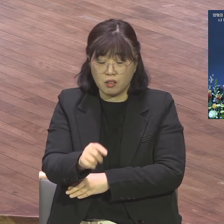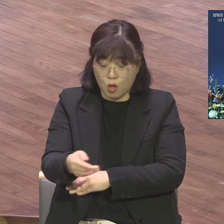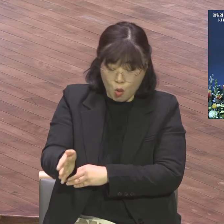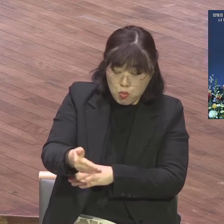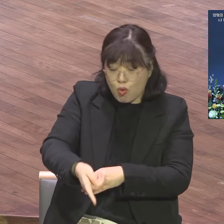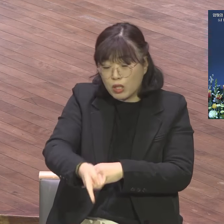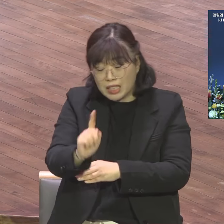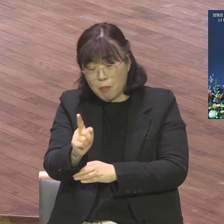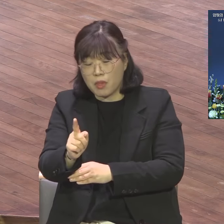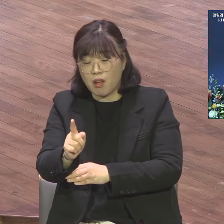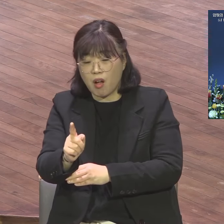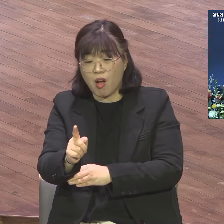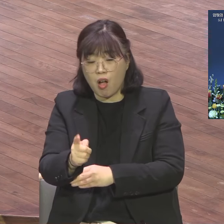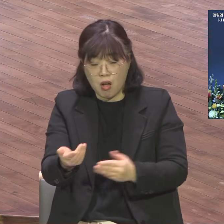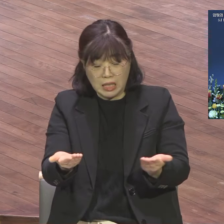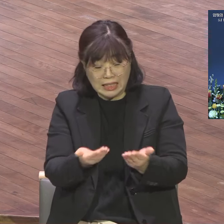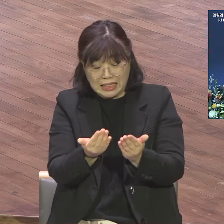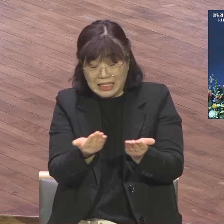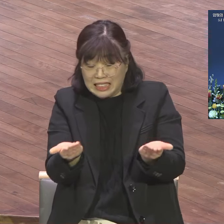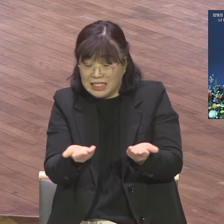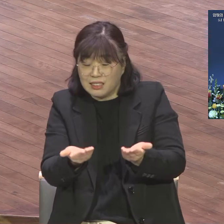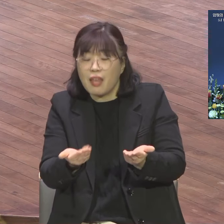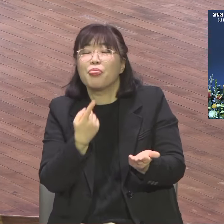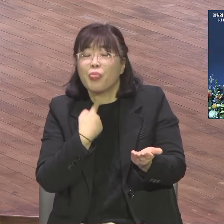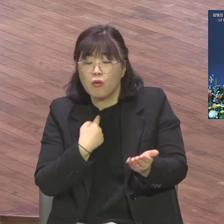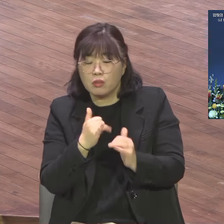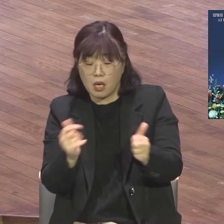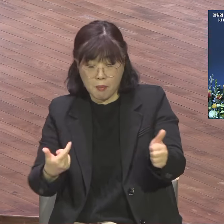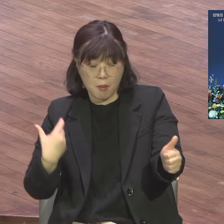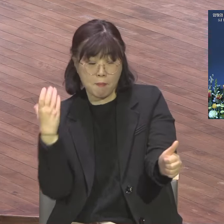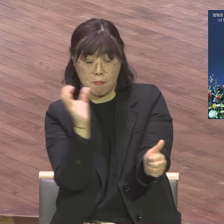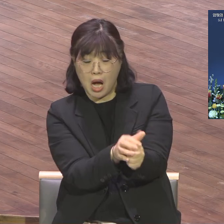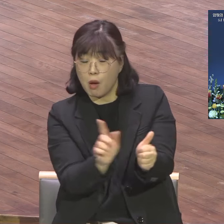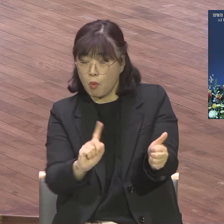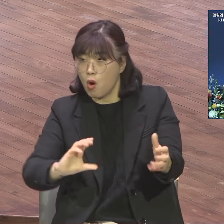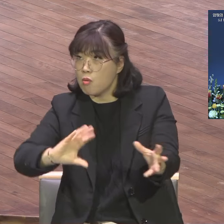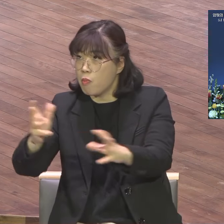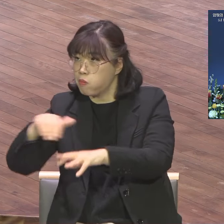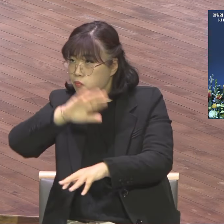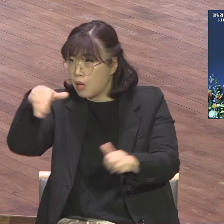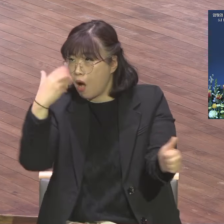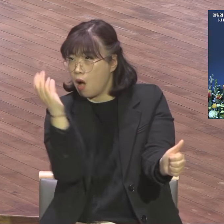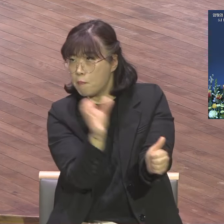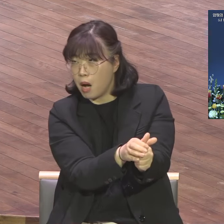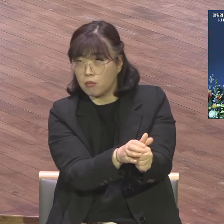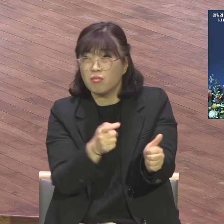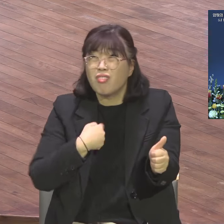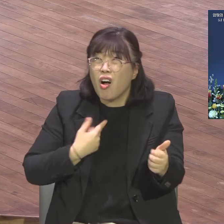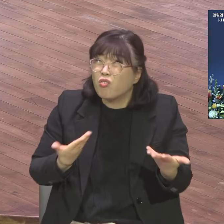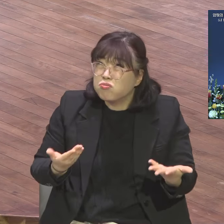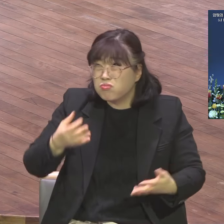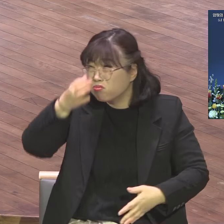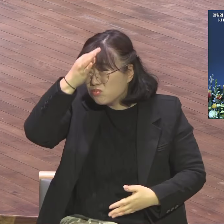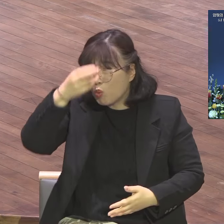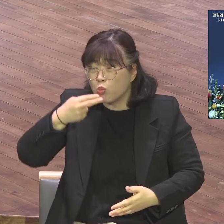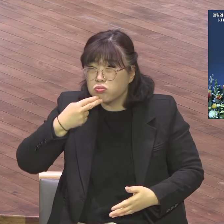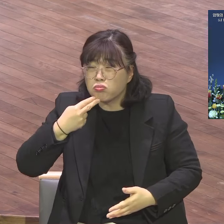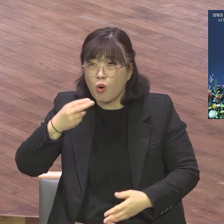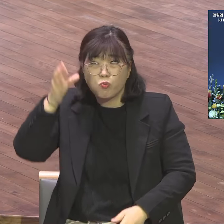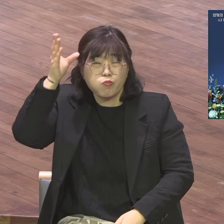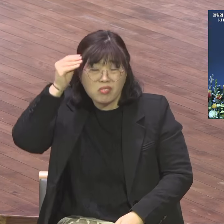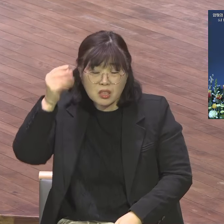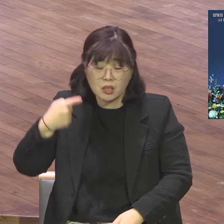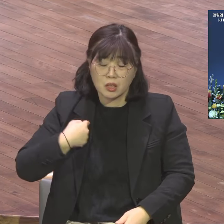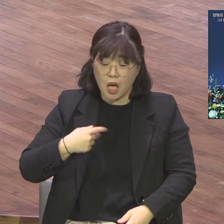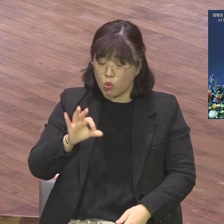거 만민에게 말 되는 소리냐고요 그게. 그런데 다 이루어졌어요. 그거 아셔야 돼요. 믿음으로